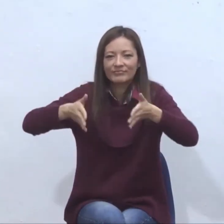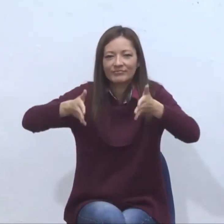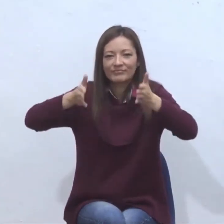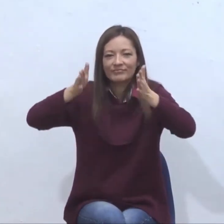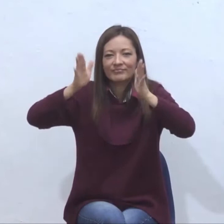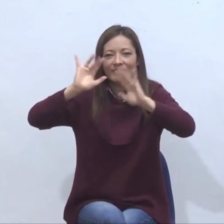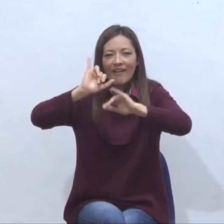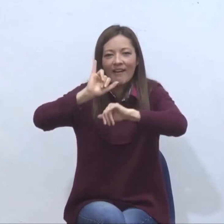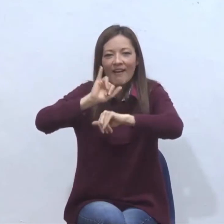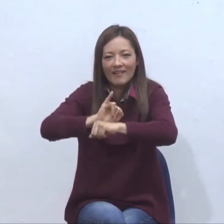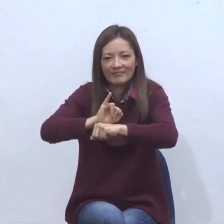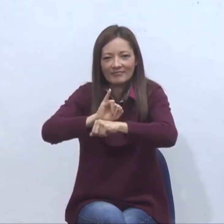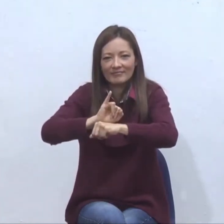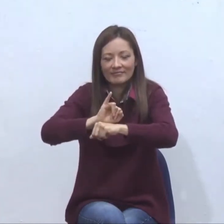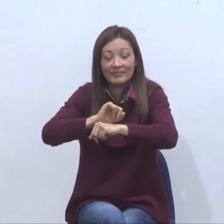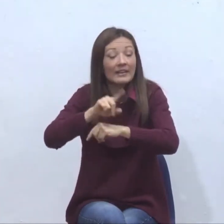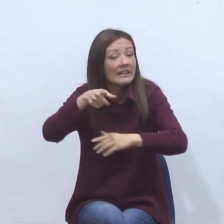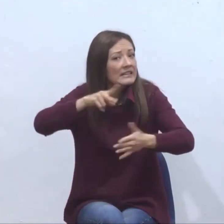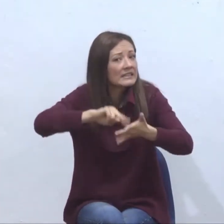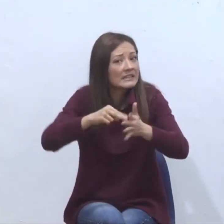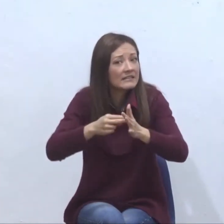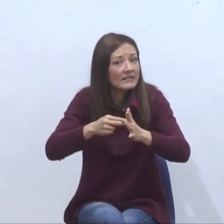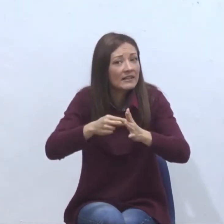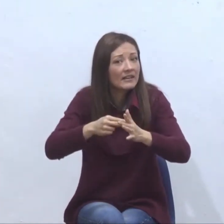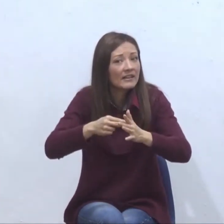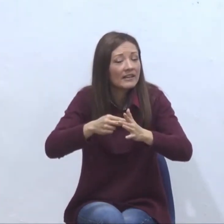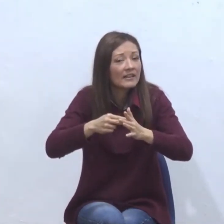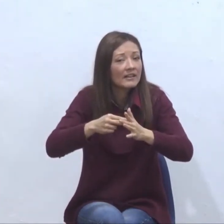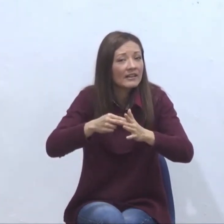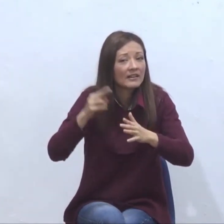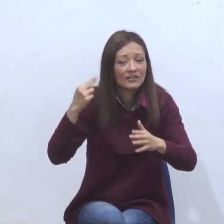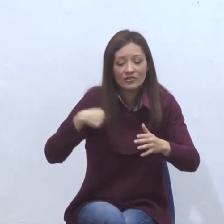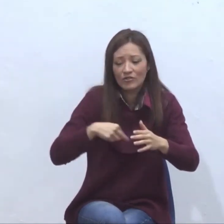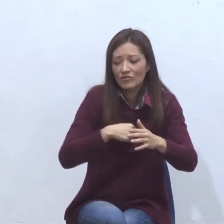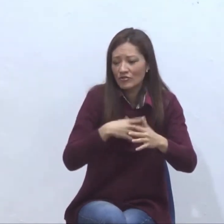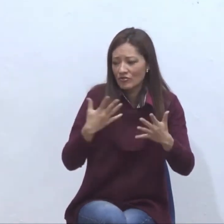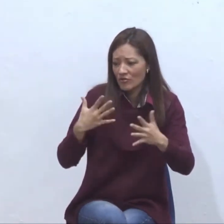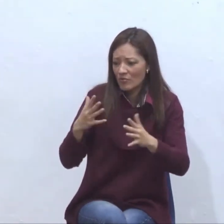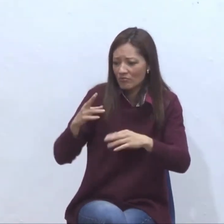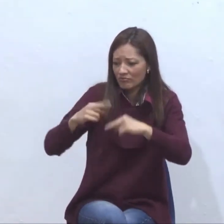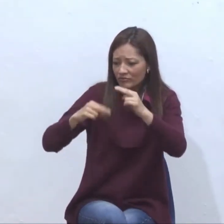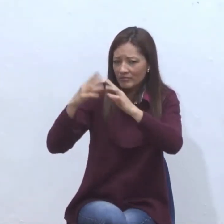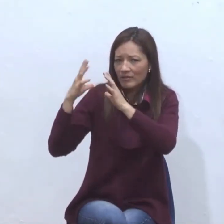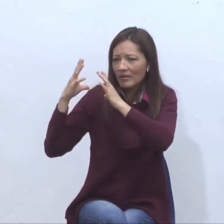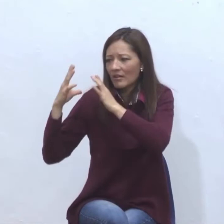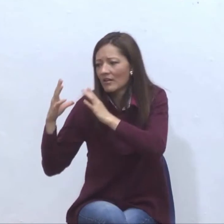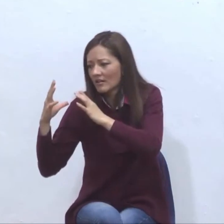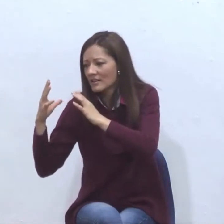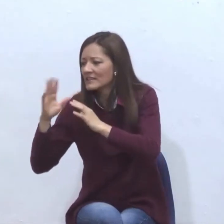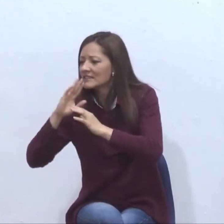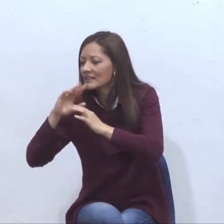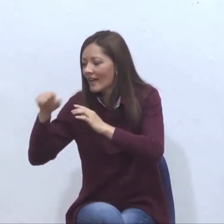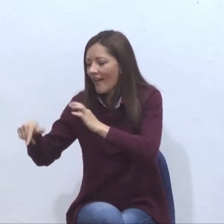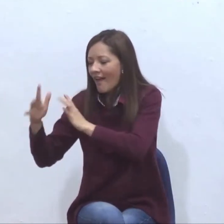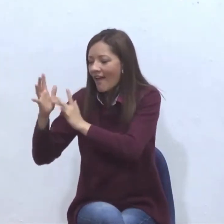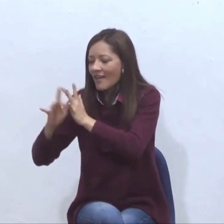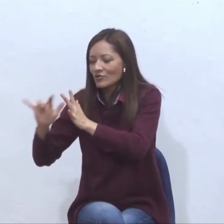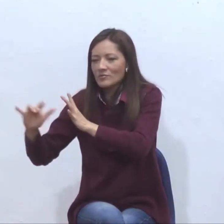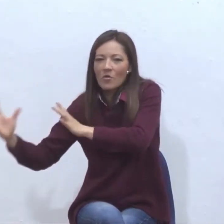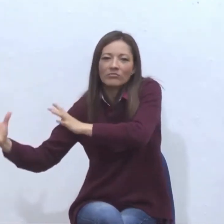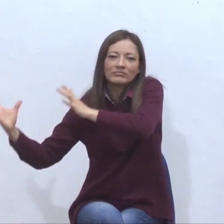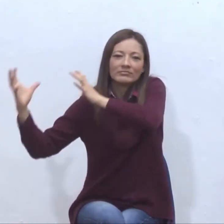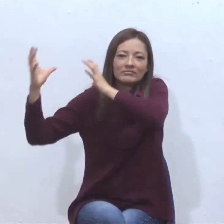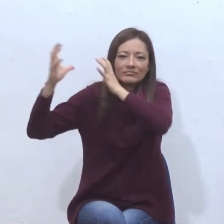Es decir, que si nosotros vamos sobre los hombros de alguien, es sobre los hombros de Jesús. Sobre los hombros de